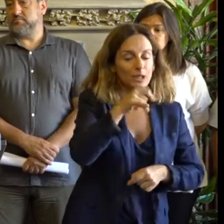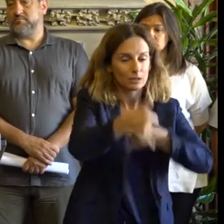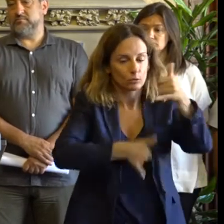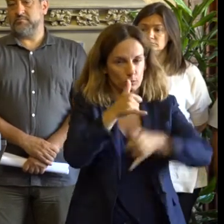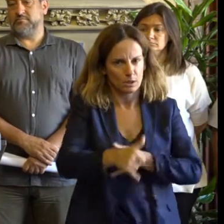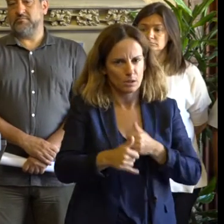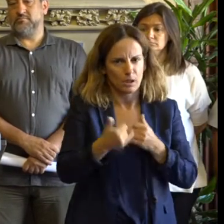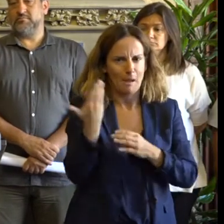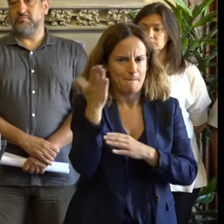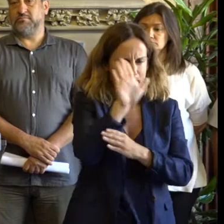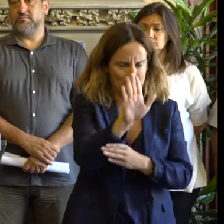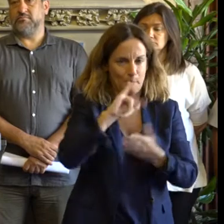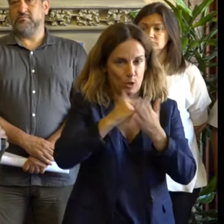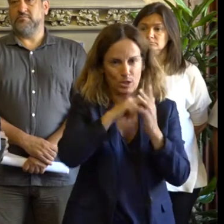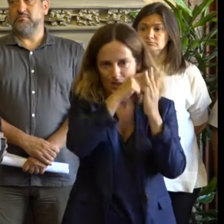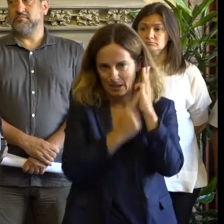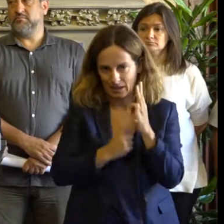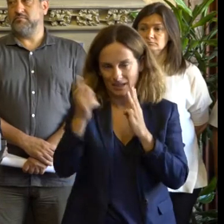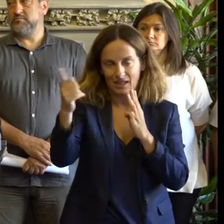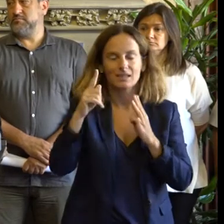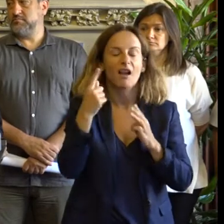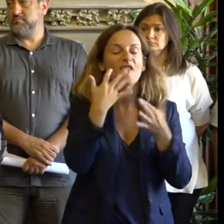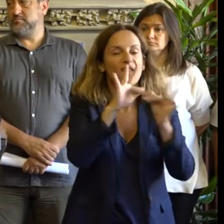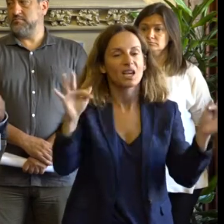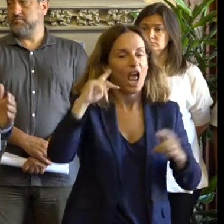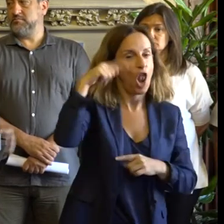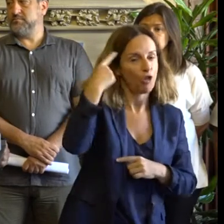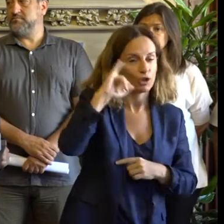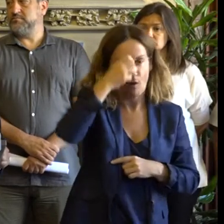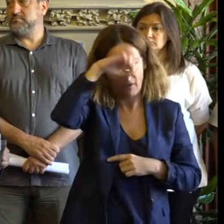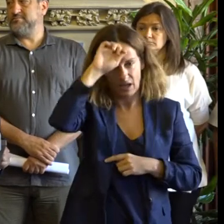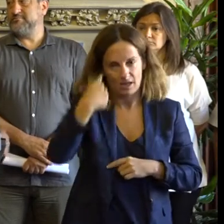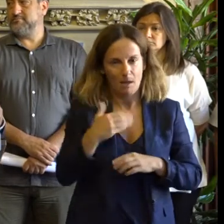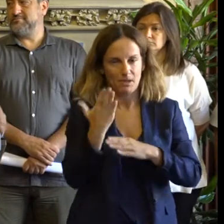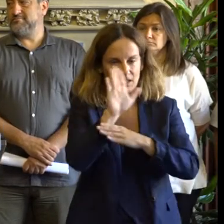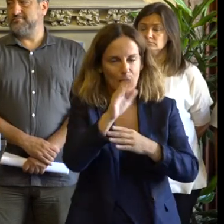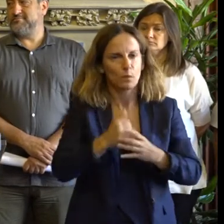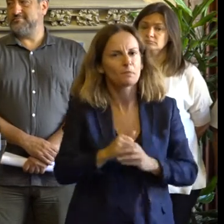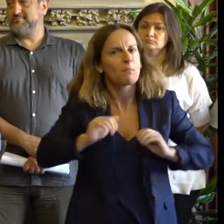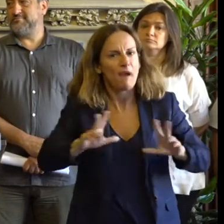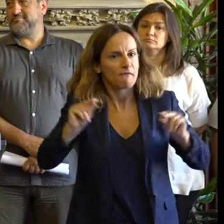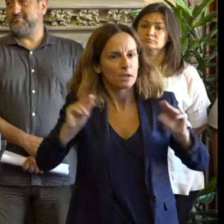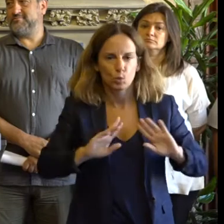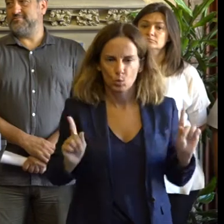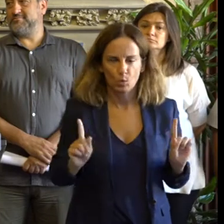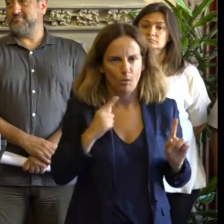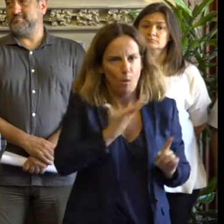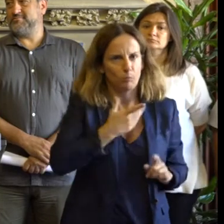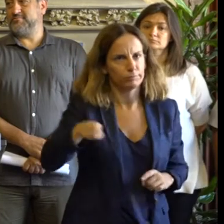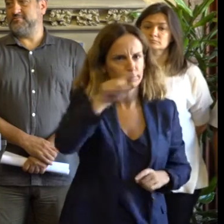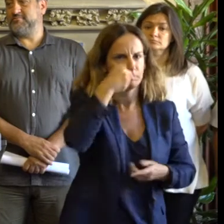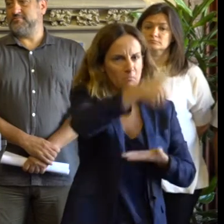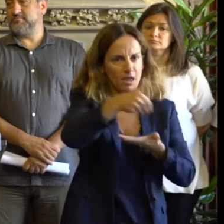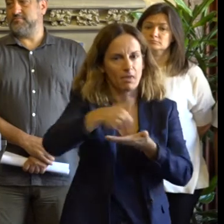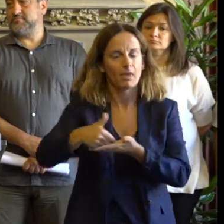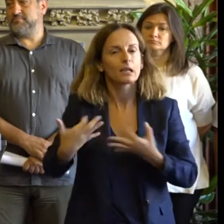més i així ens ho demanen els mateixos municipis. Que els tinguem en compte, que els donen suport per definir una estratègia